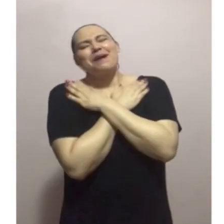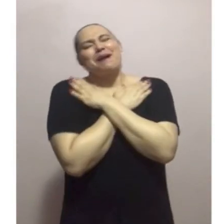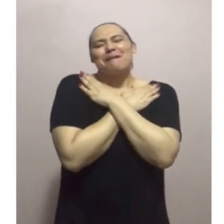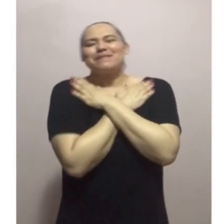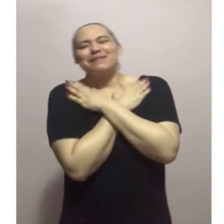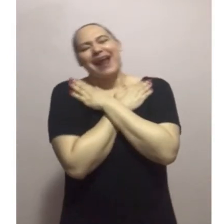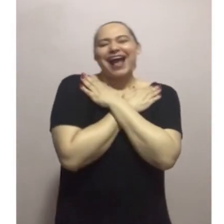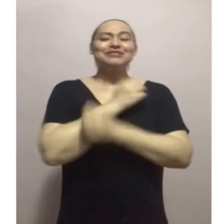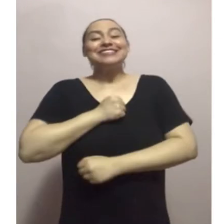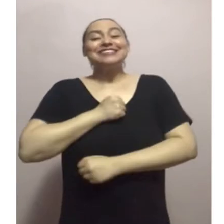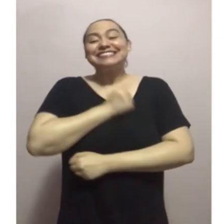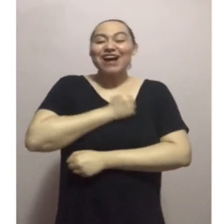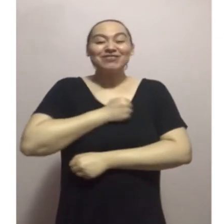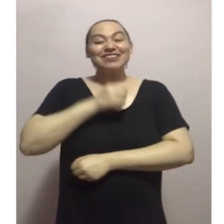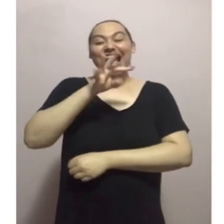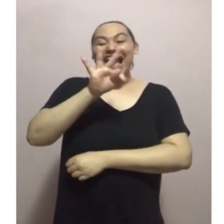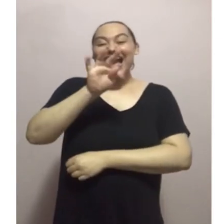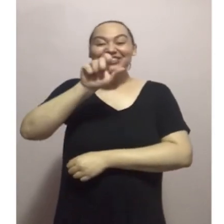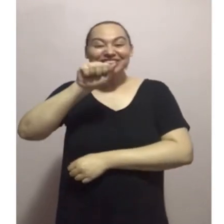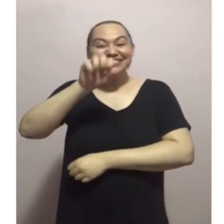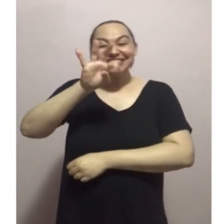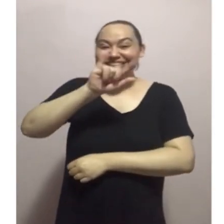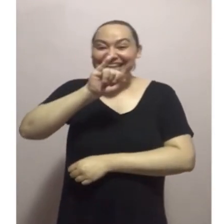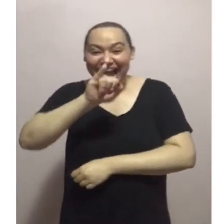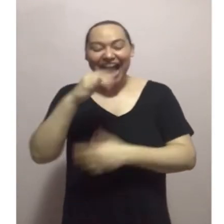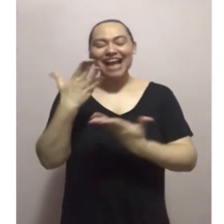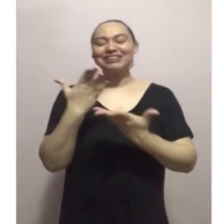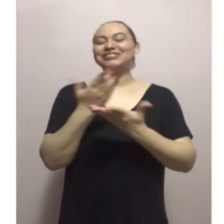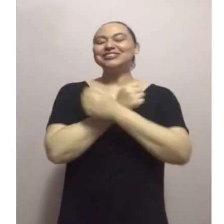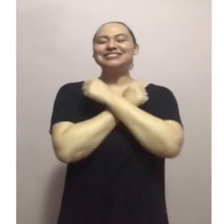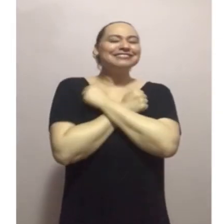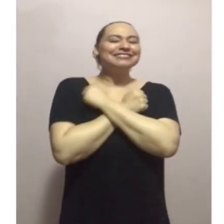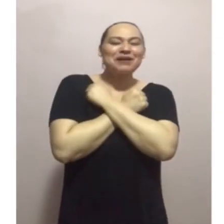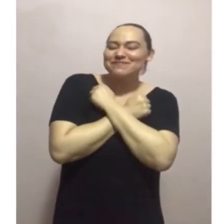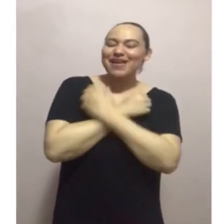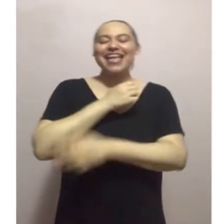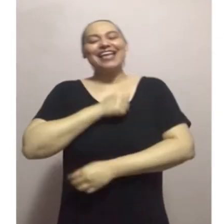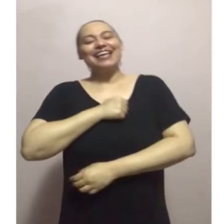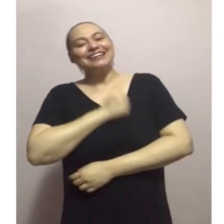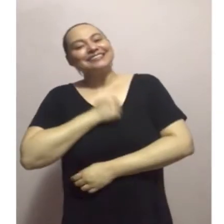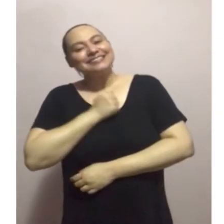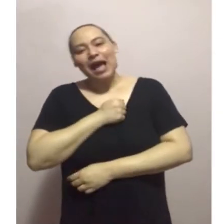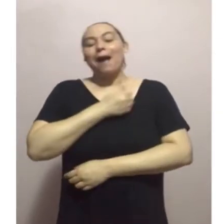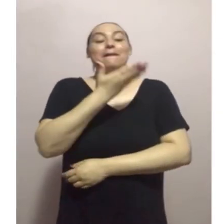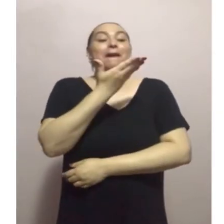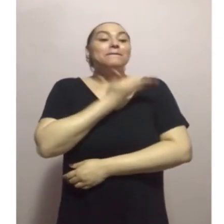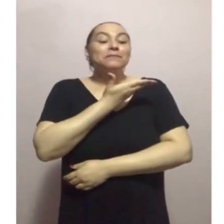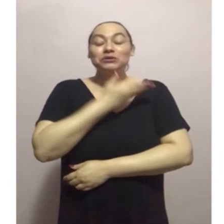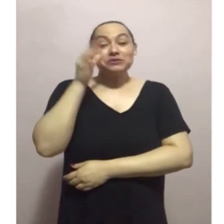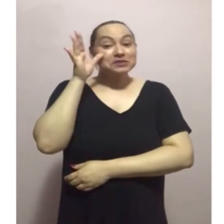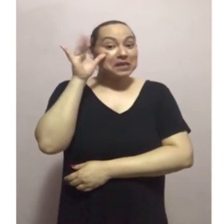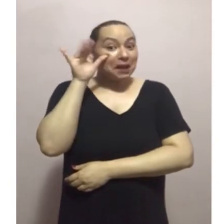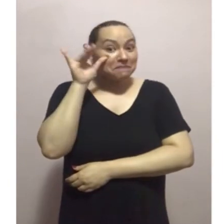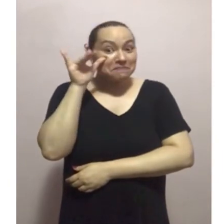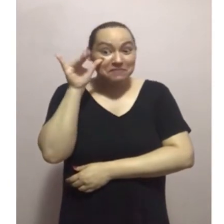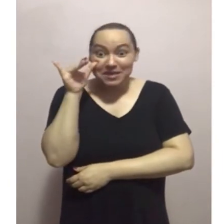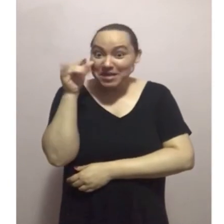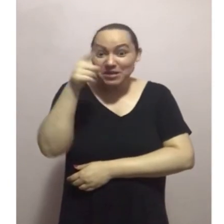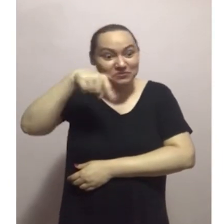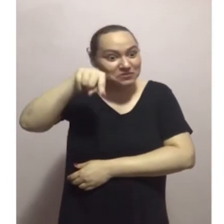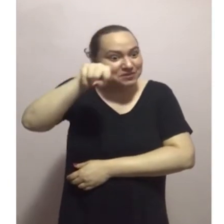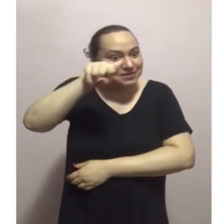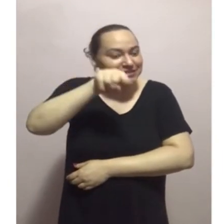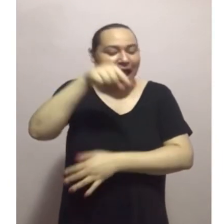ó, de saudade, Tô Tati. com Tô saudade vendo, também. tô vendo também muitos amigos entrando